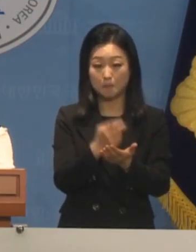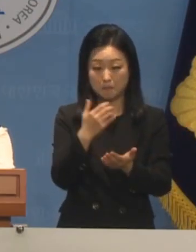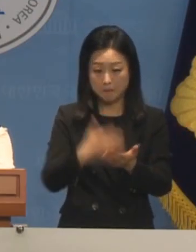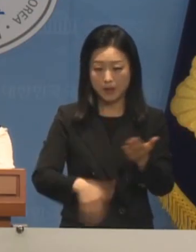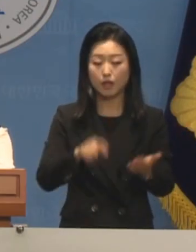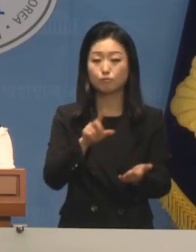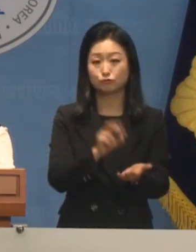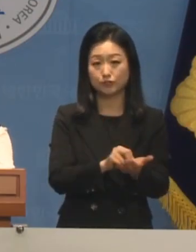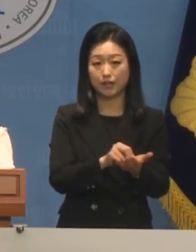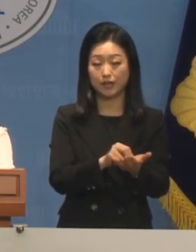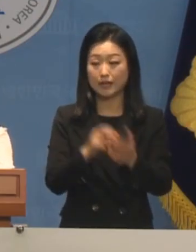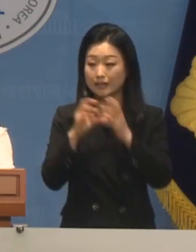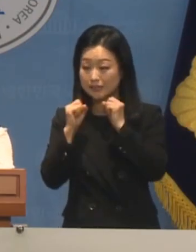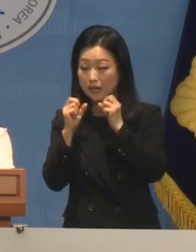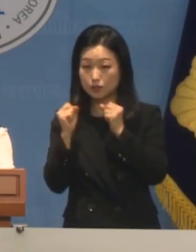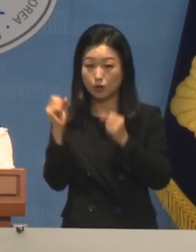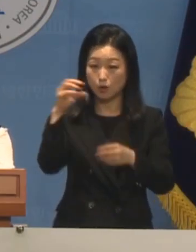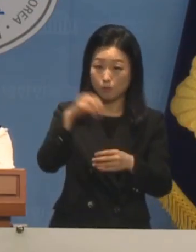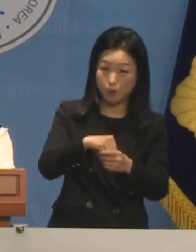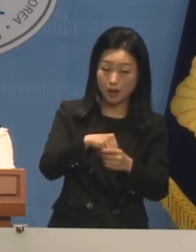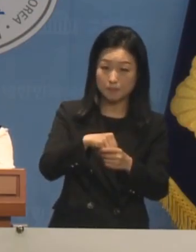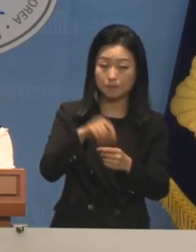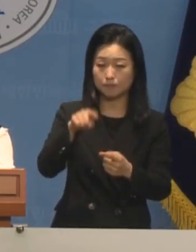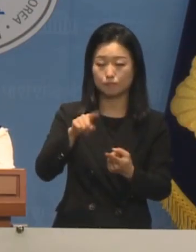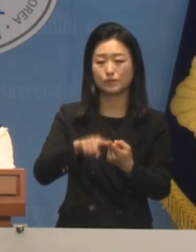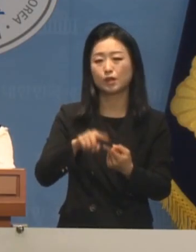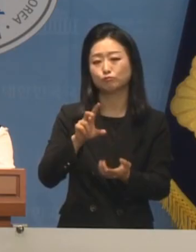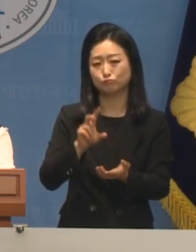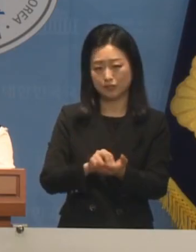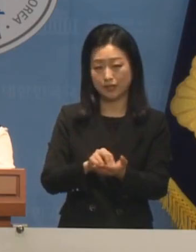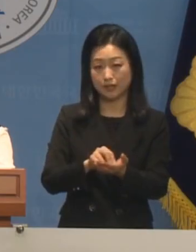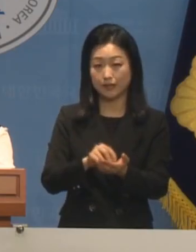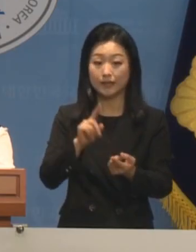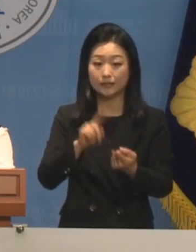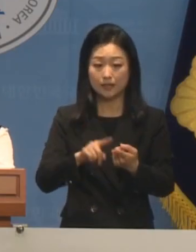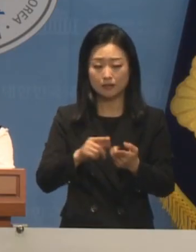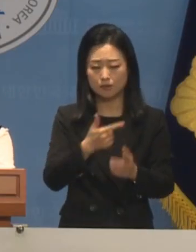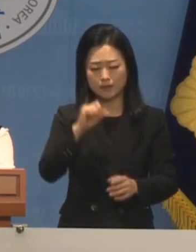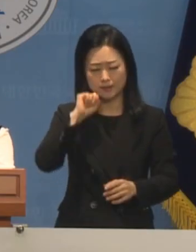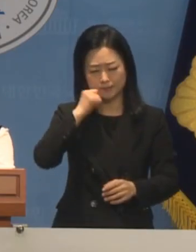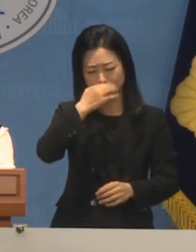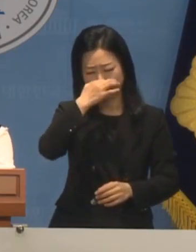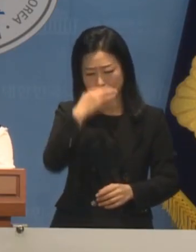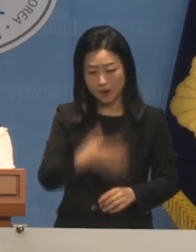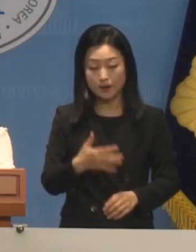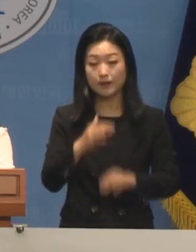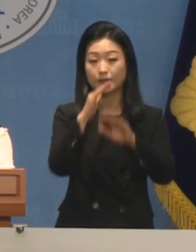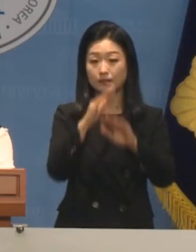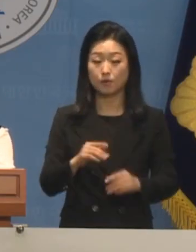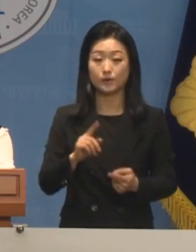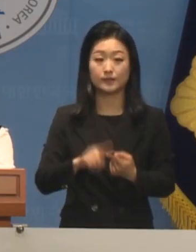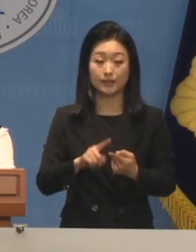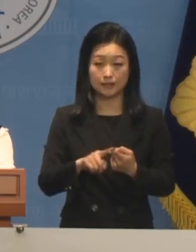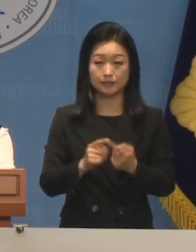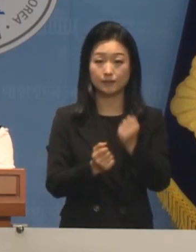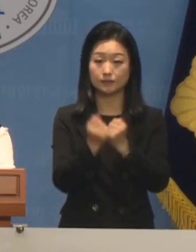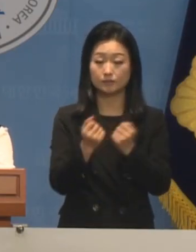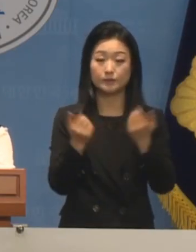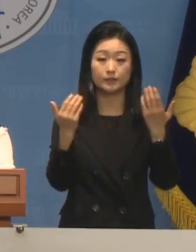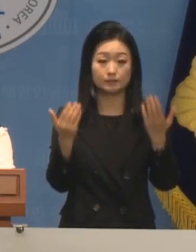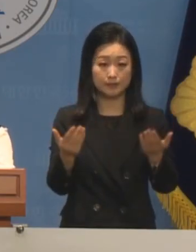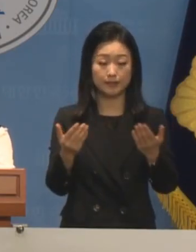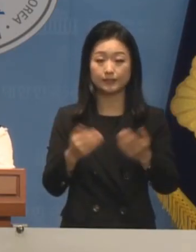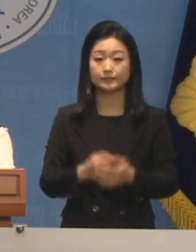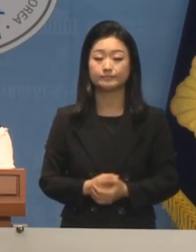임금제 적용 적정 보수 보장이 현장에서 얼마나 심각한 문제를 초래하고 있는지를